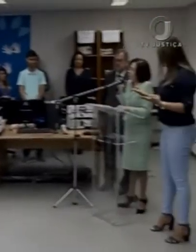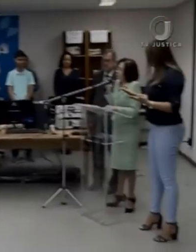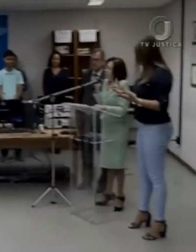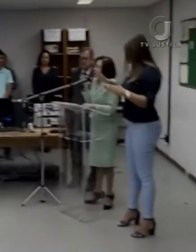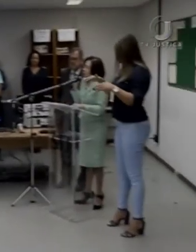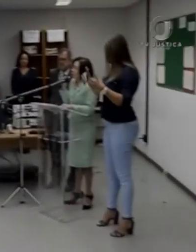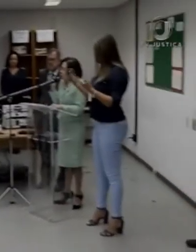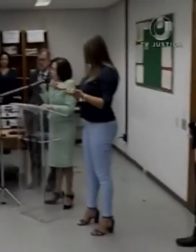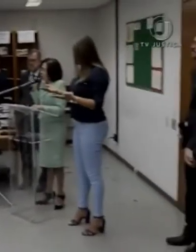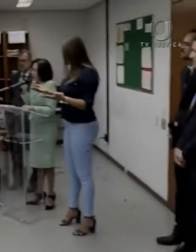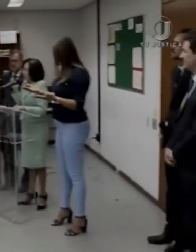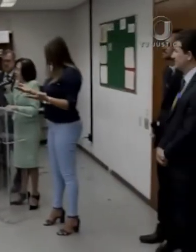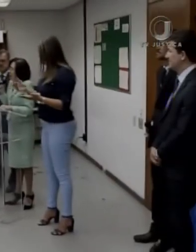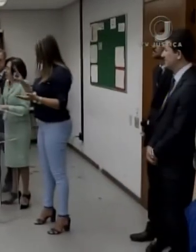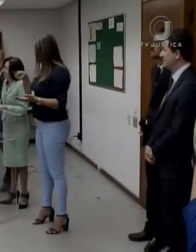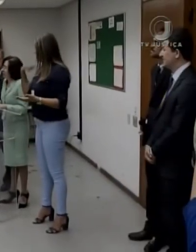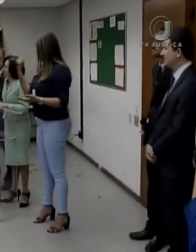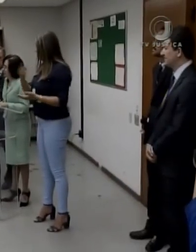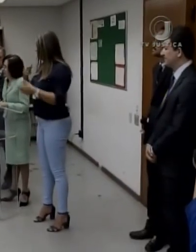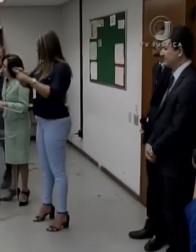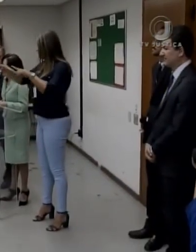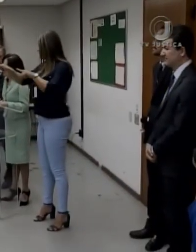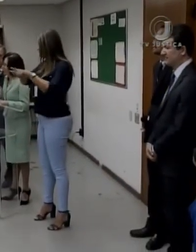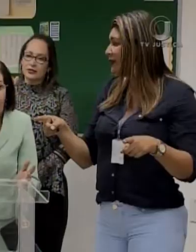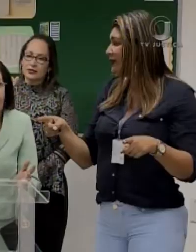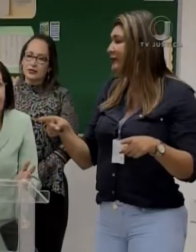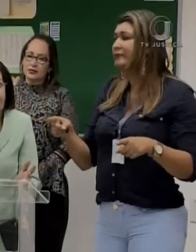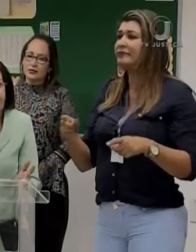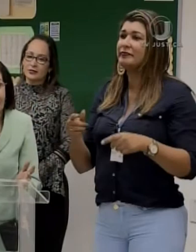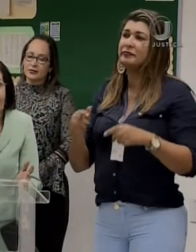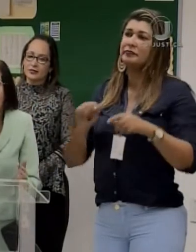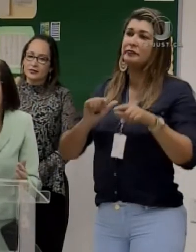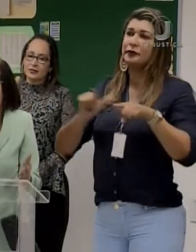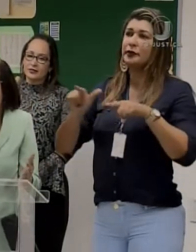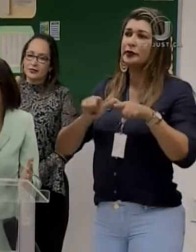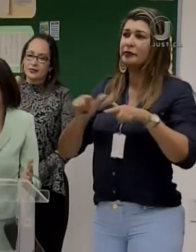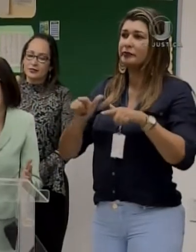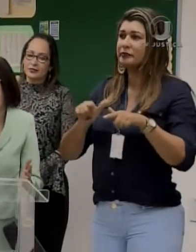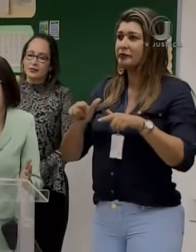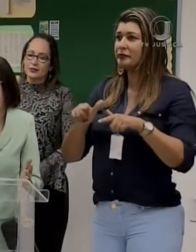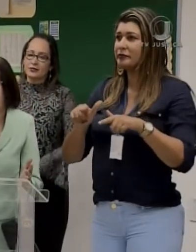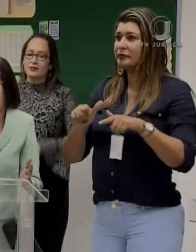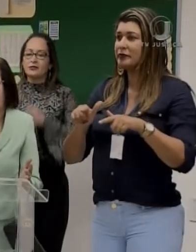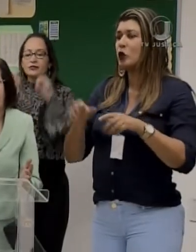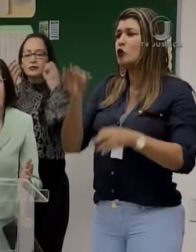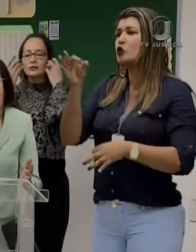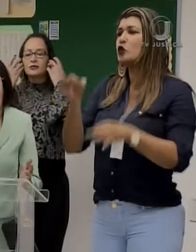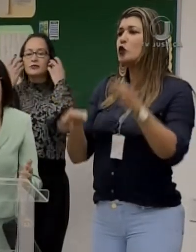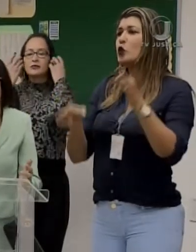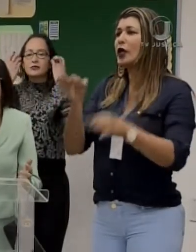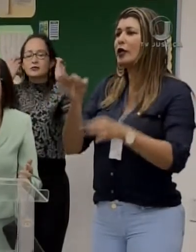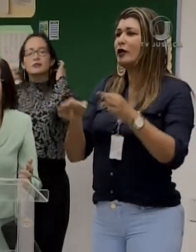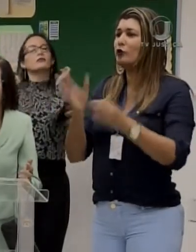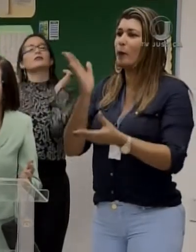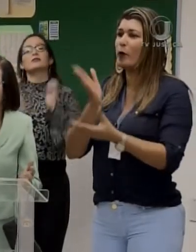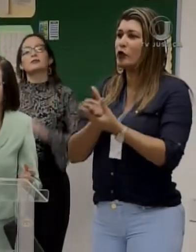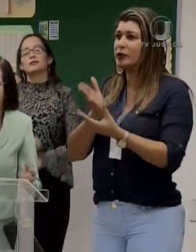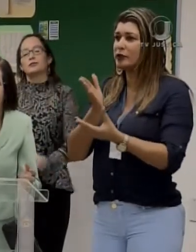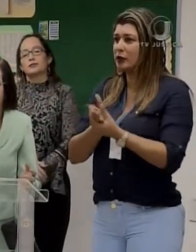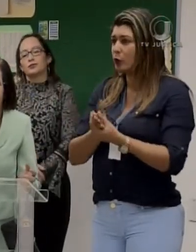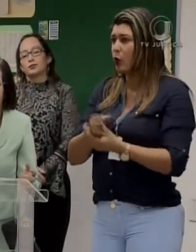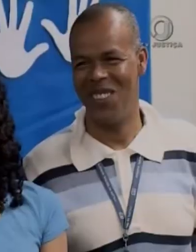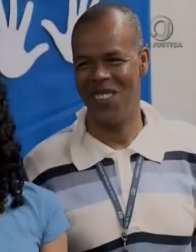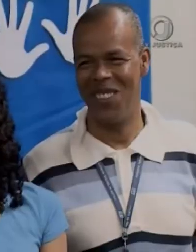O encontro foi em comemoração ao Dia Nacional dos Surdos. No evento, a presidente do STJ e o vice-presidente, ministro